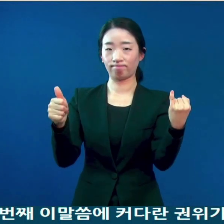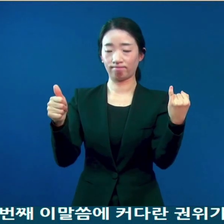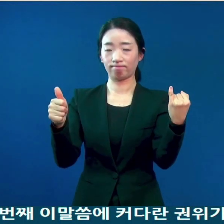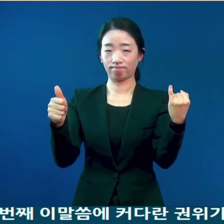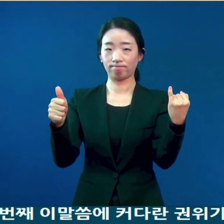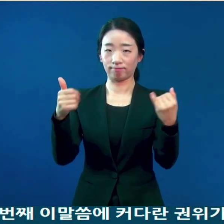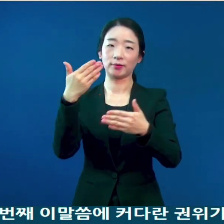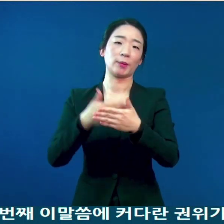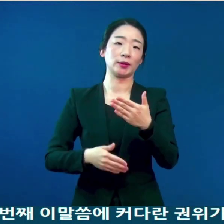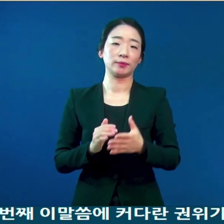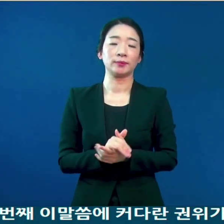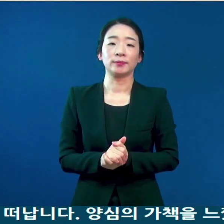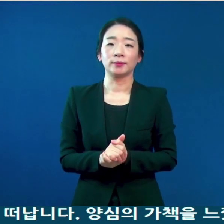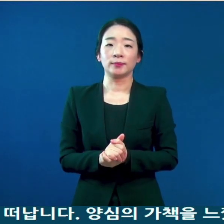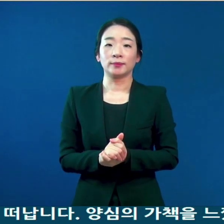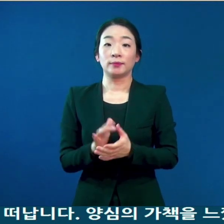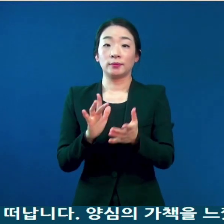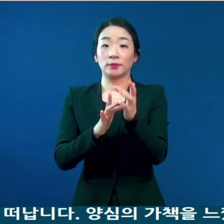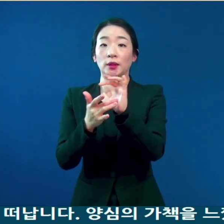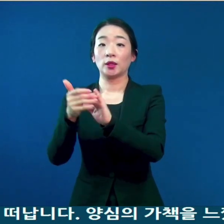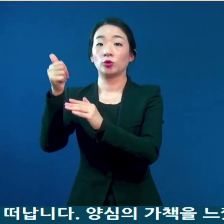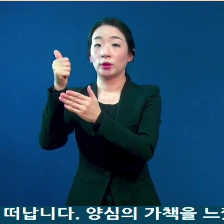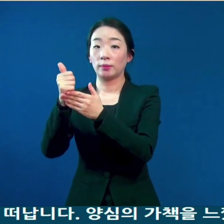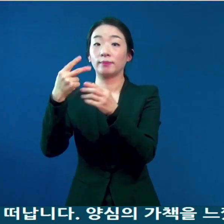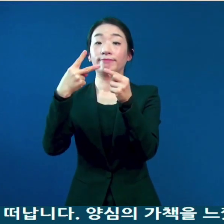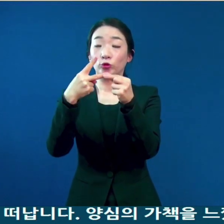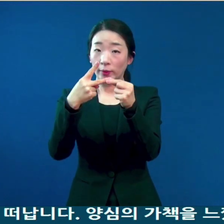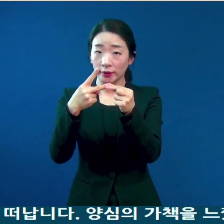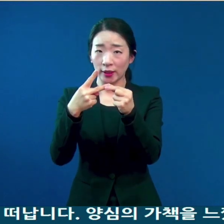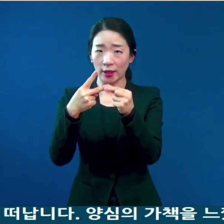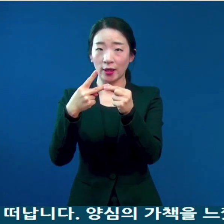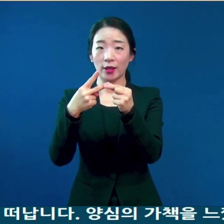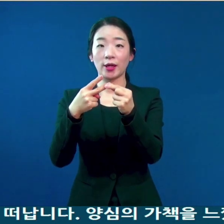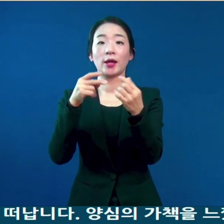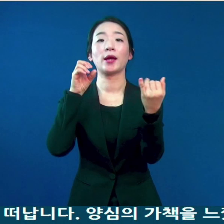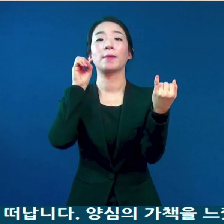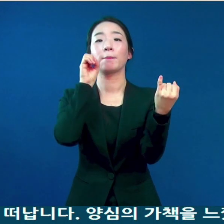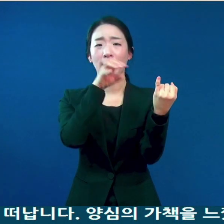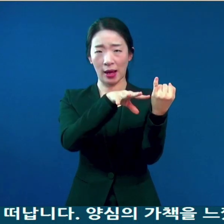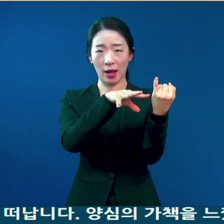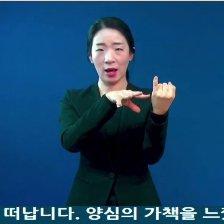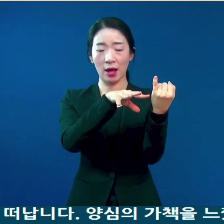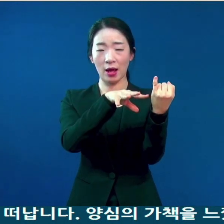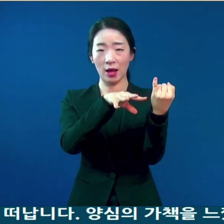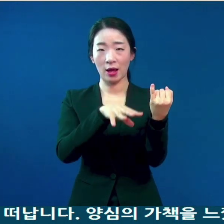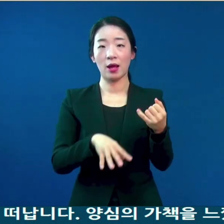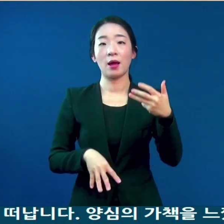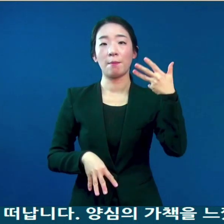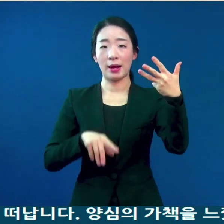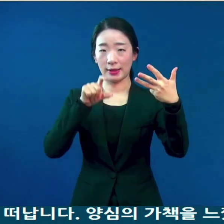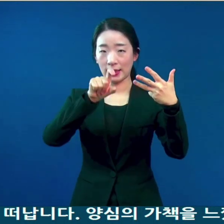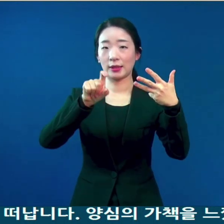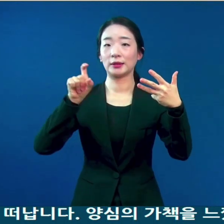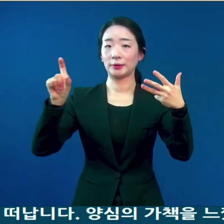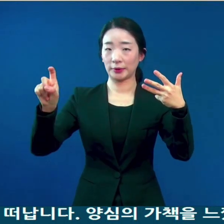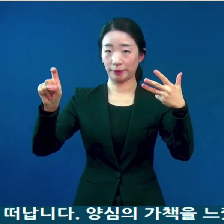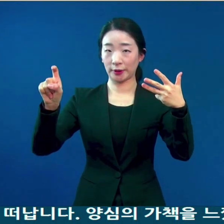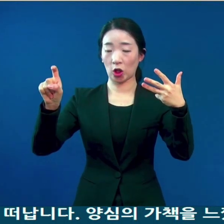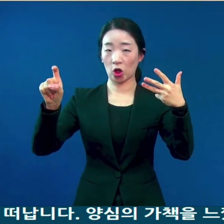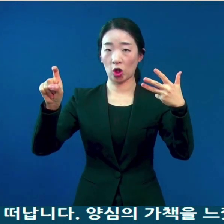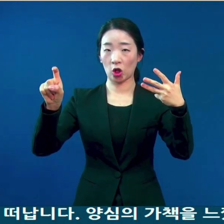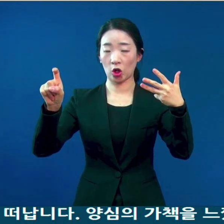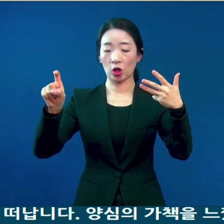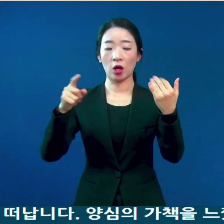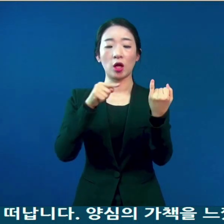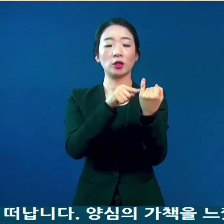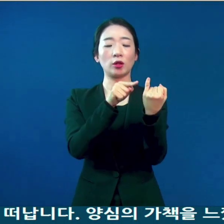있습니다. 예수님께서 두 번째 하신 말씀이 10절에 기록이 되어 있습니다. 예수께서 일어나 여자 외에